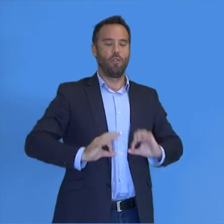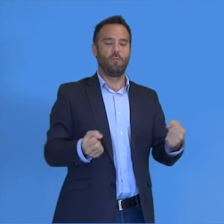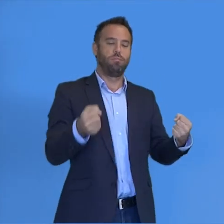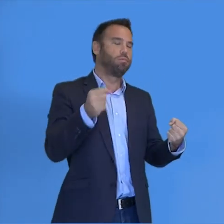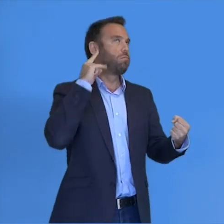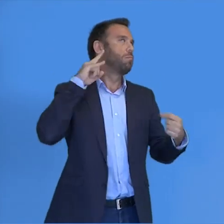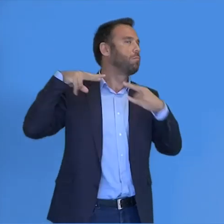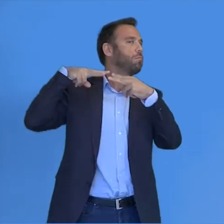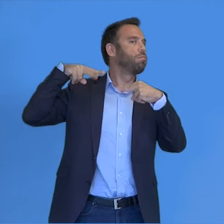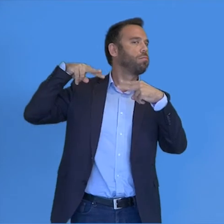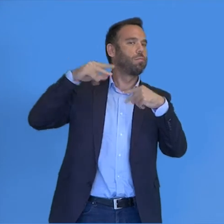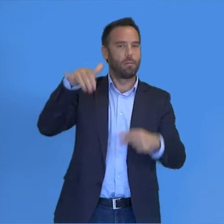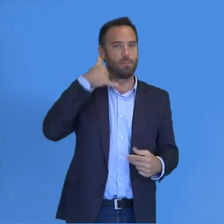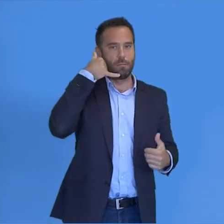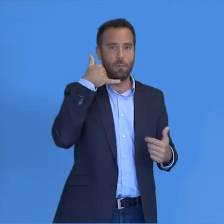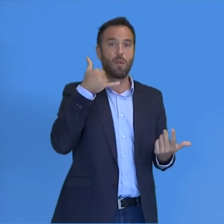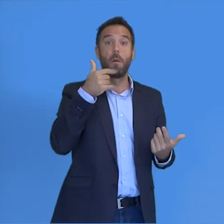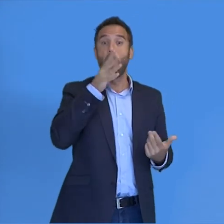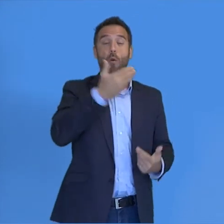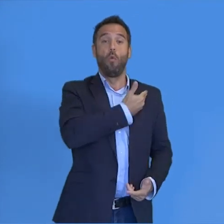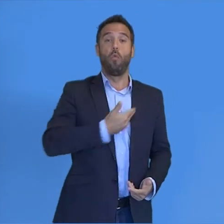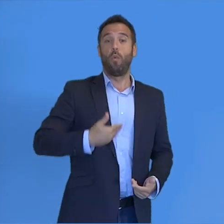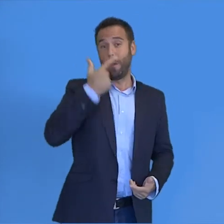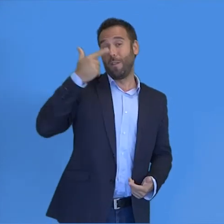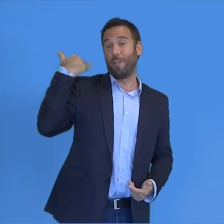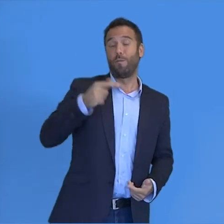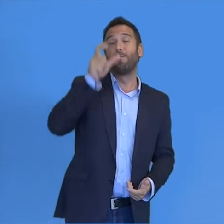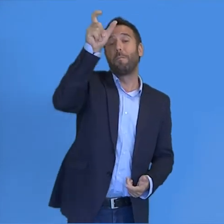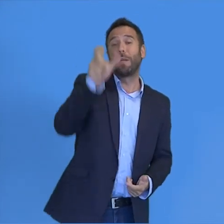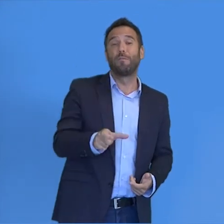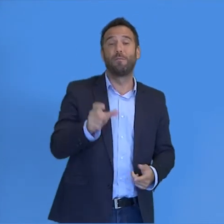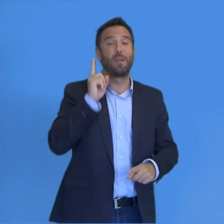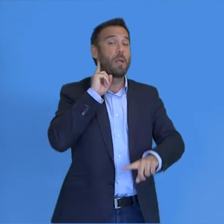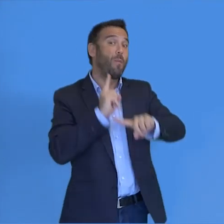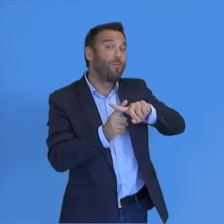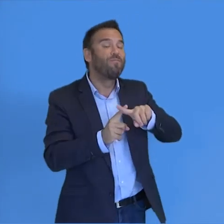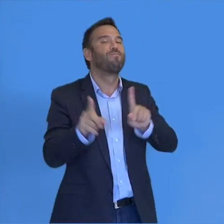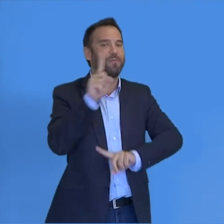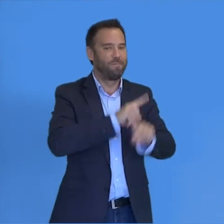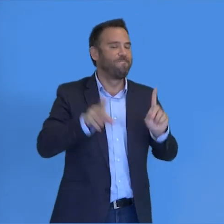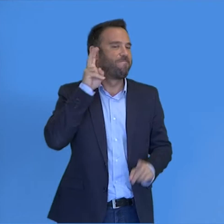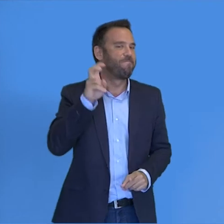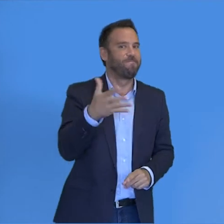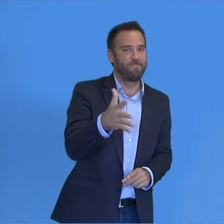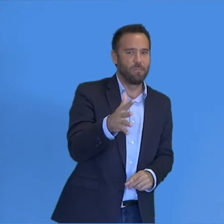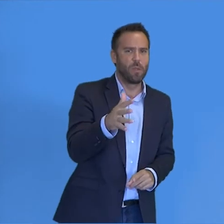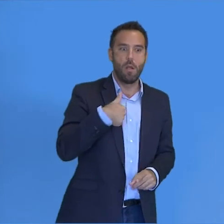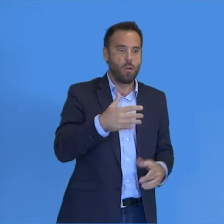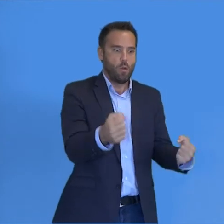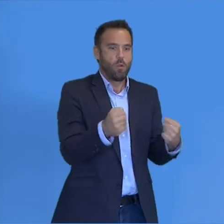señor con problemas de sordera que se negaba a separarse de su amado coche sólo aceptó venderlo cuando recibió un audífono